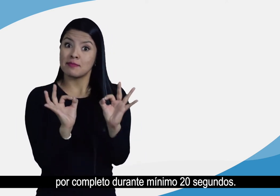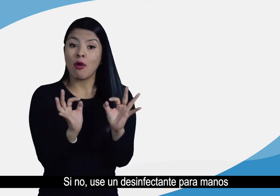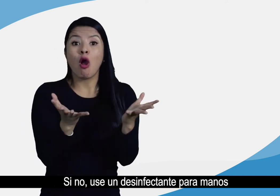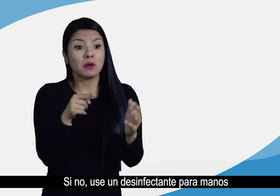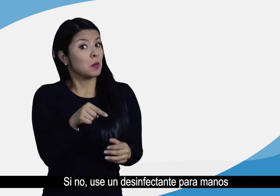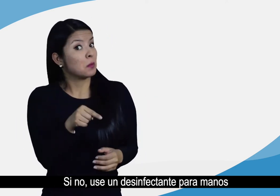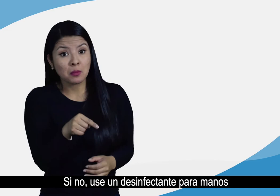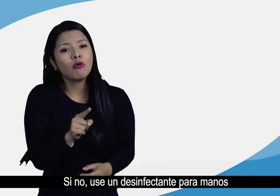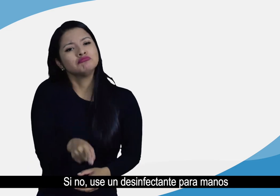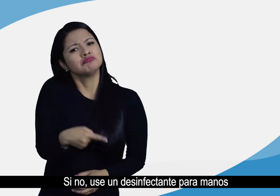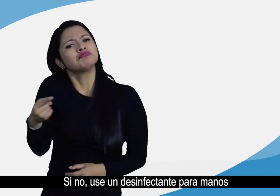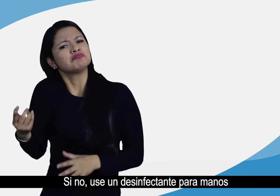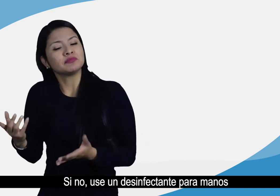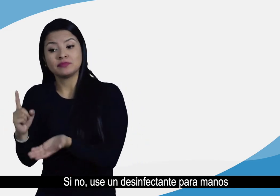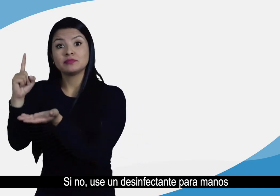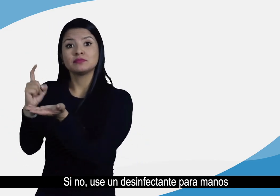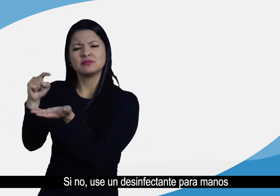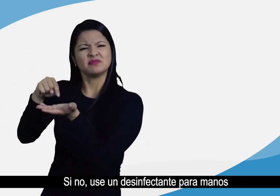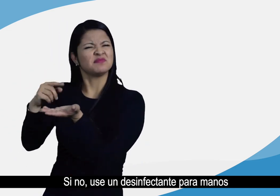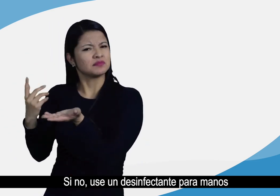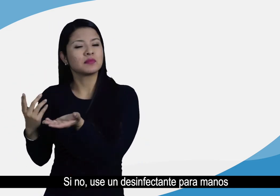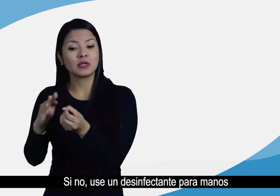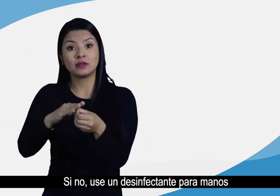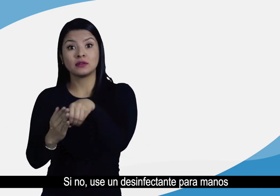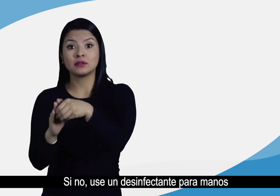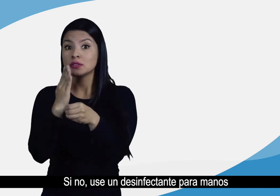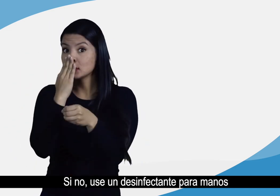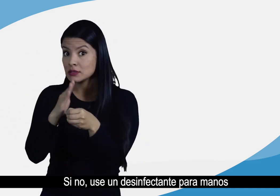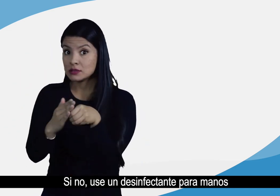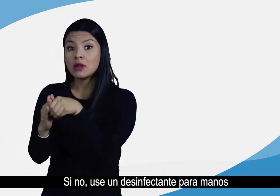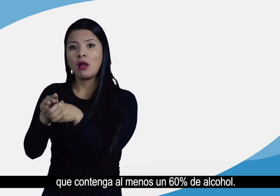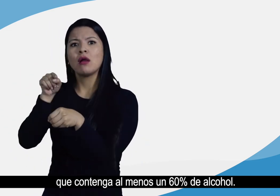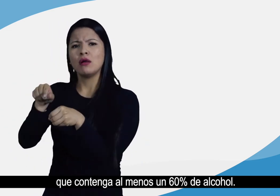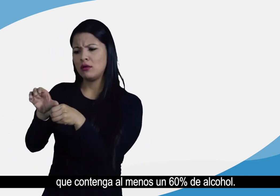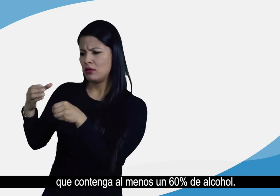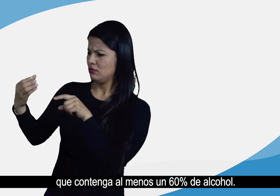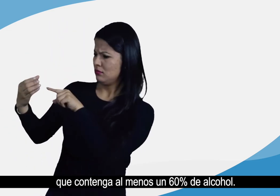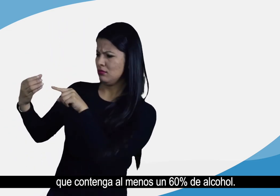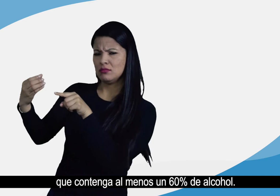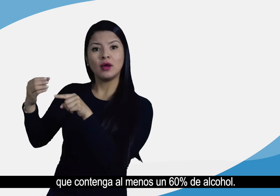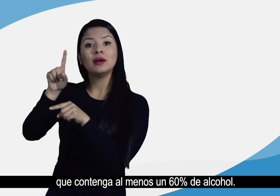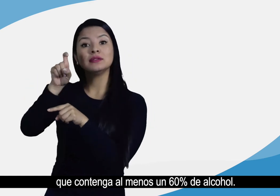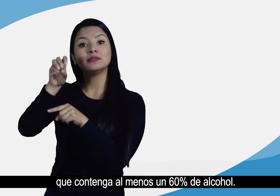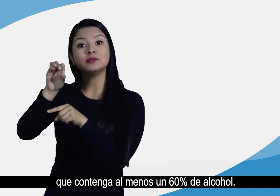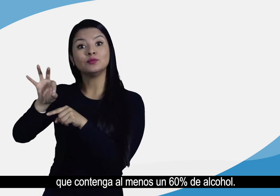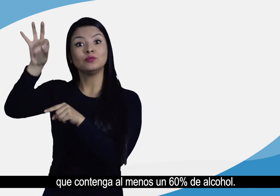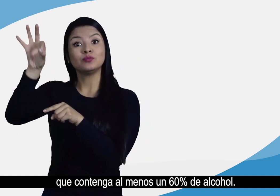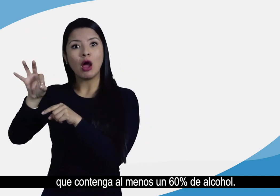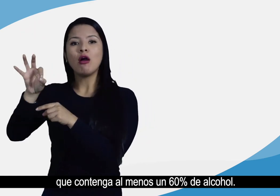Si no, use un desinfectante para manos que contenga al menos un 60% de alcohol.